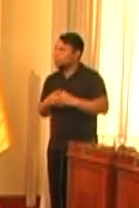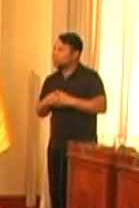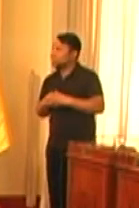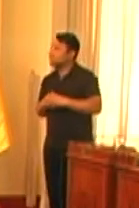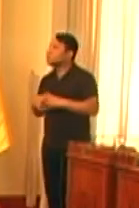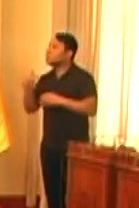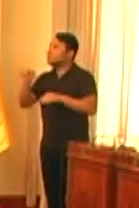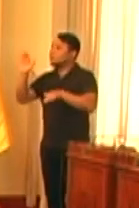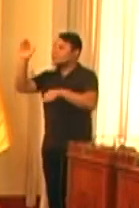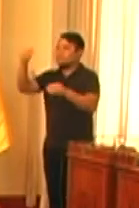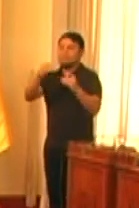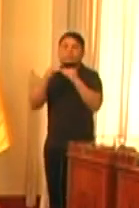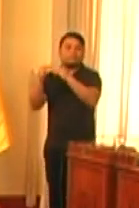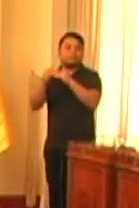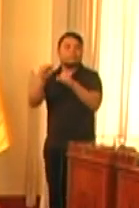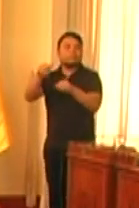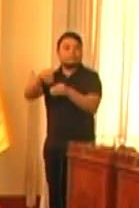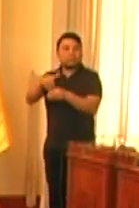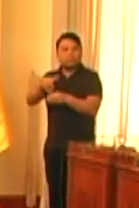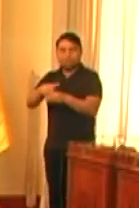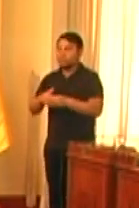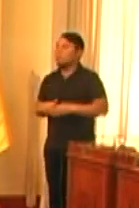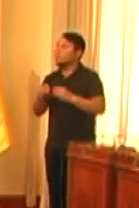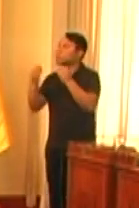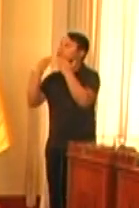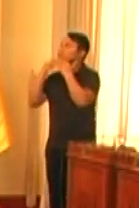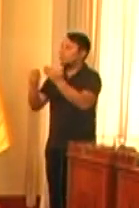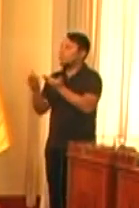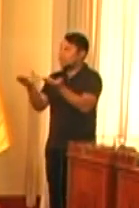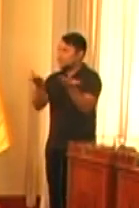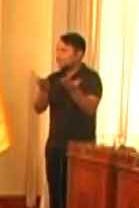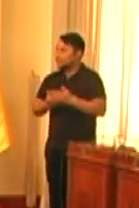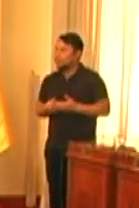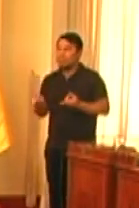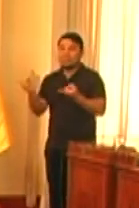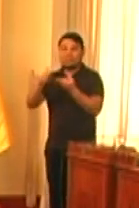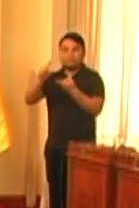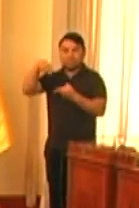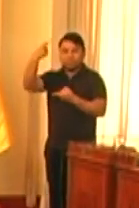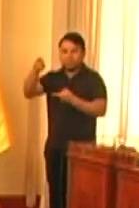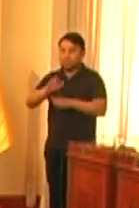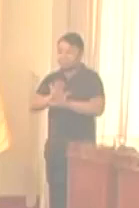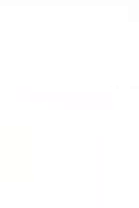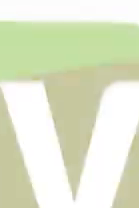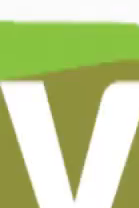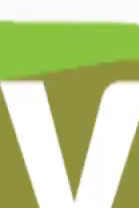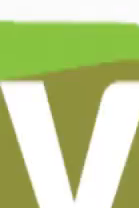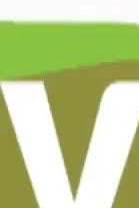Se aprueba también por unanimidad de votos. Muchísimas gracias. Se levanta la sesión.